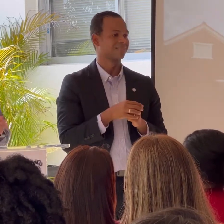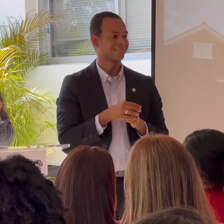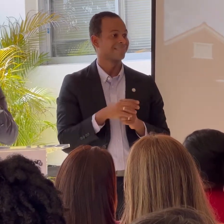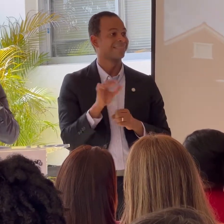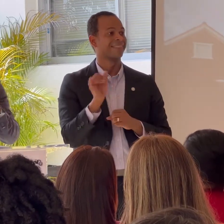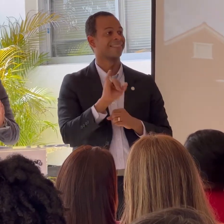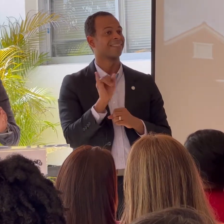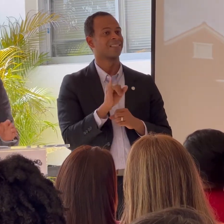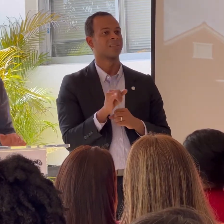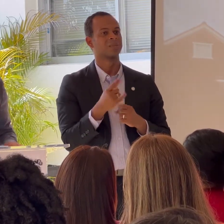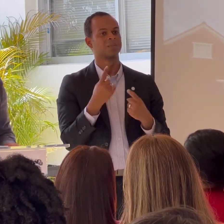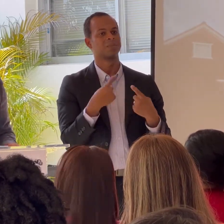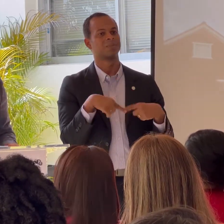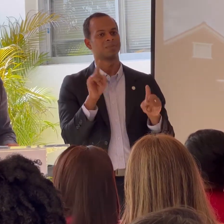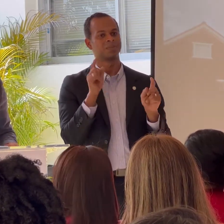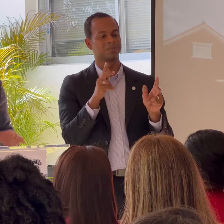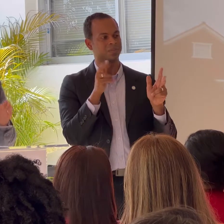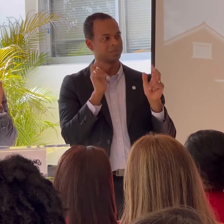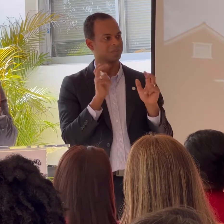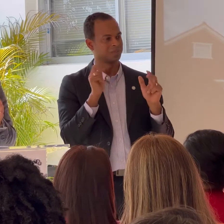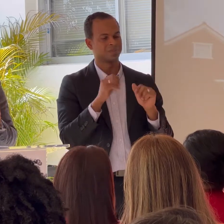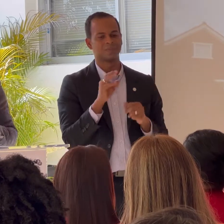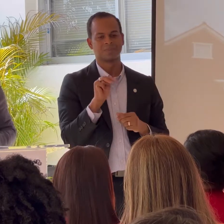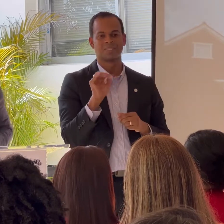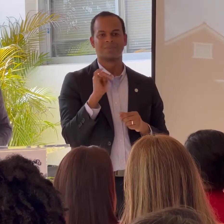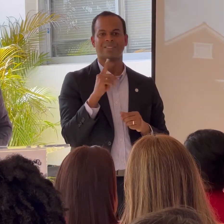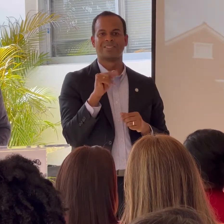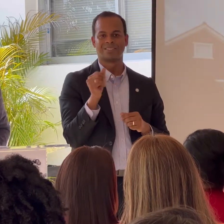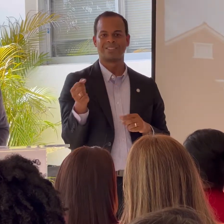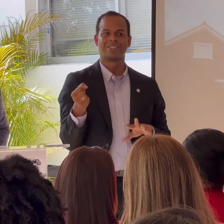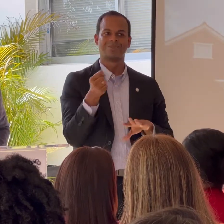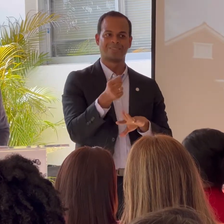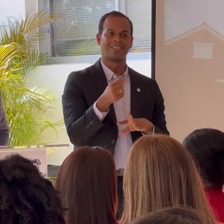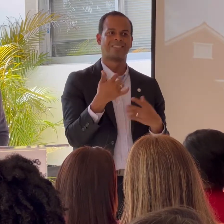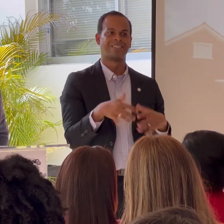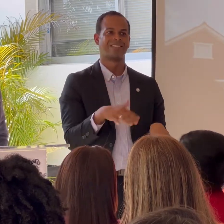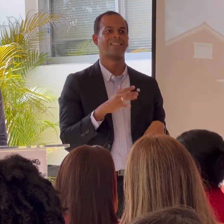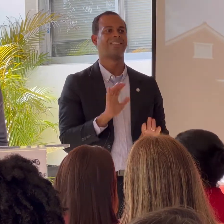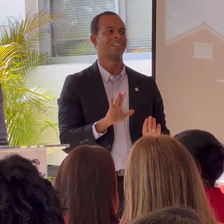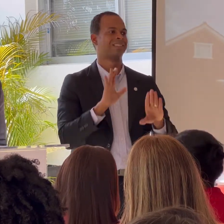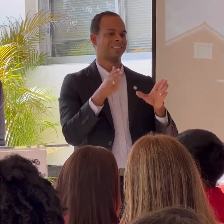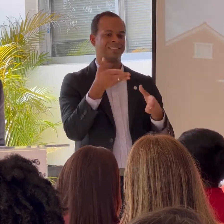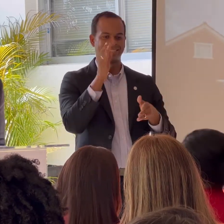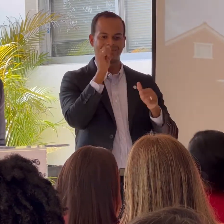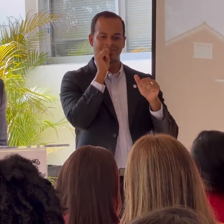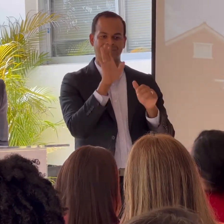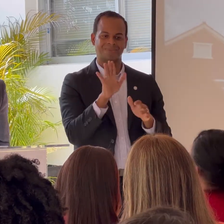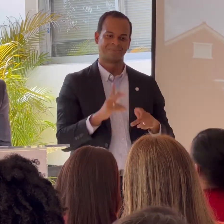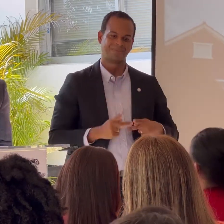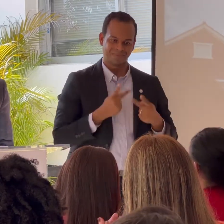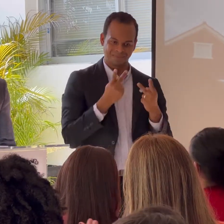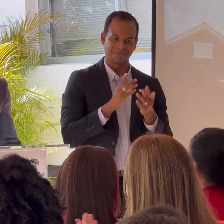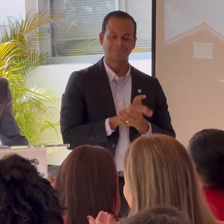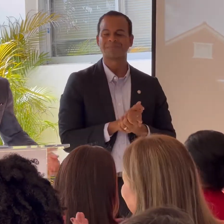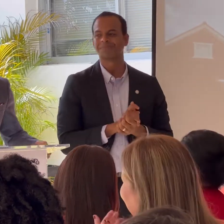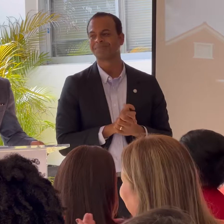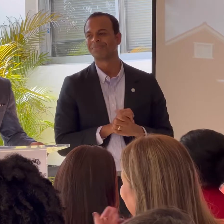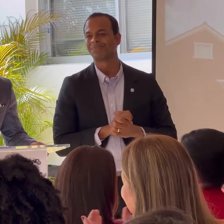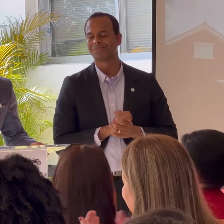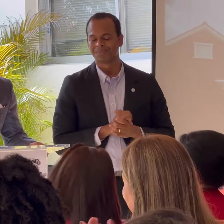cuando logramos oír que era doña Manola que venía para acá. Así es que Dios bendiga tu vida, Manola.